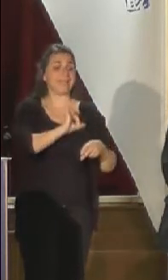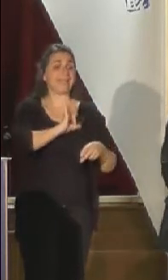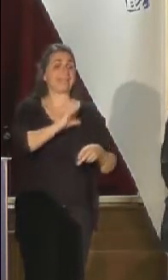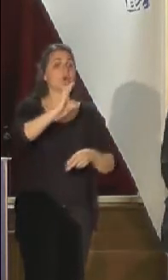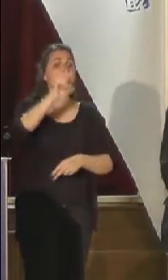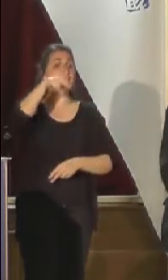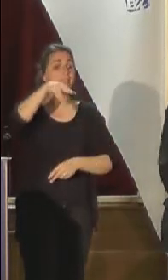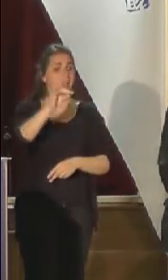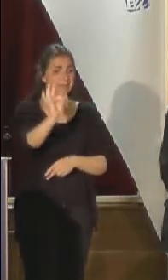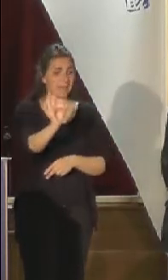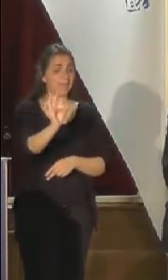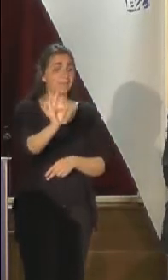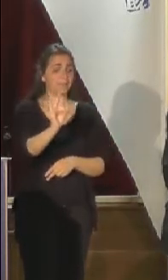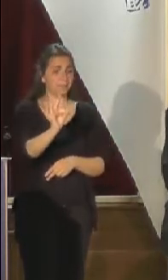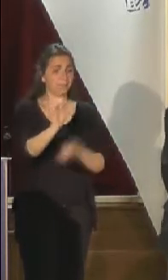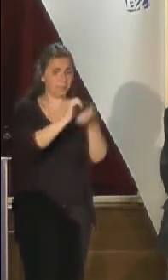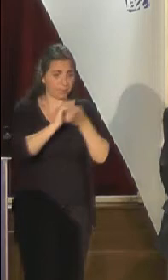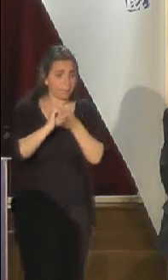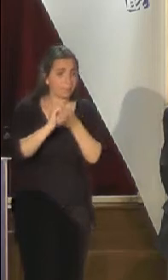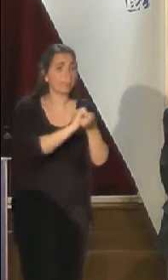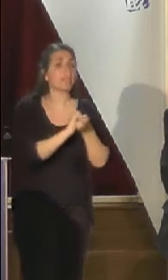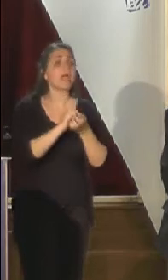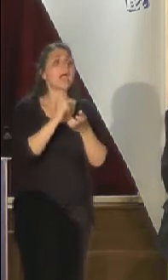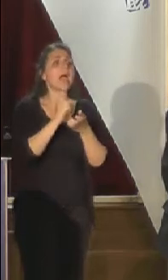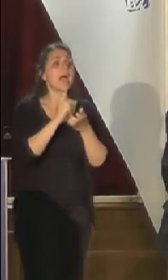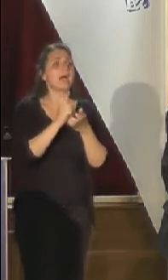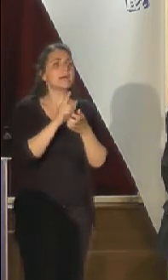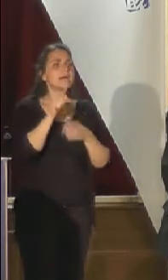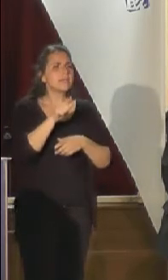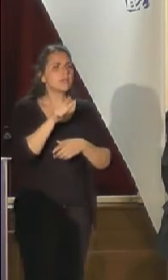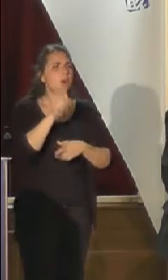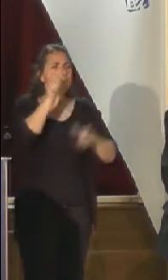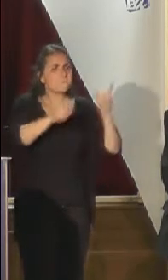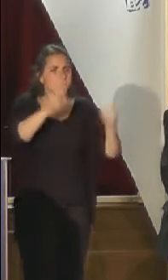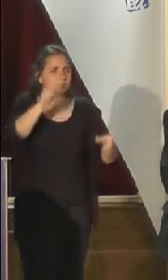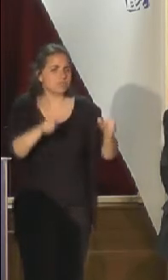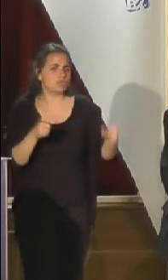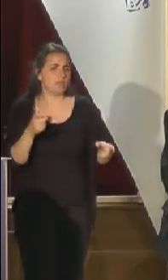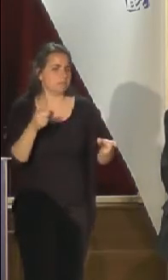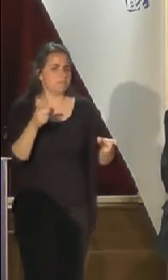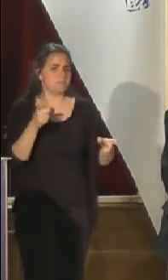os cenetistas, os anarquistas, as Marías de Compostela,